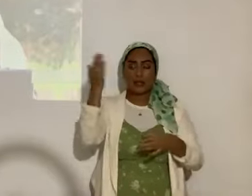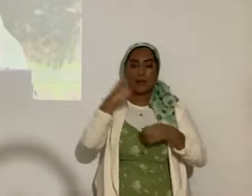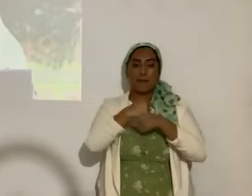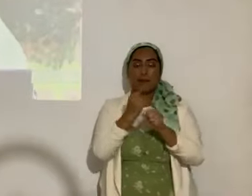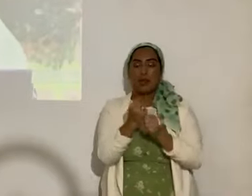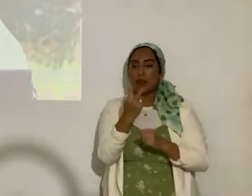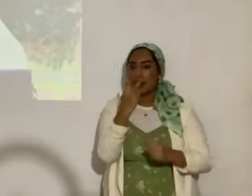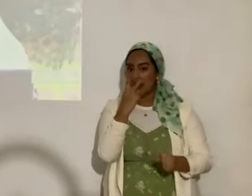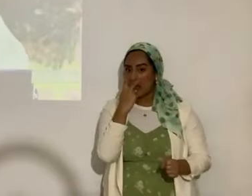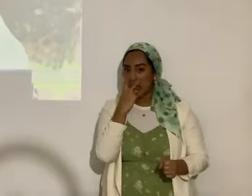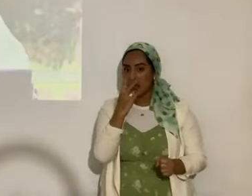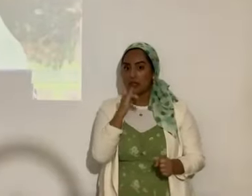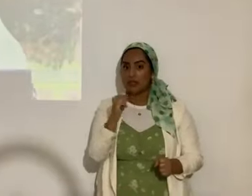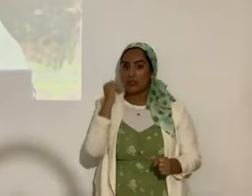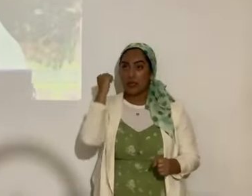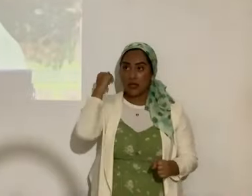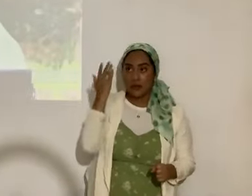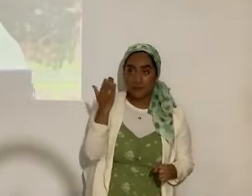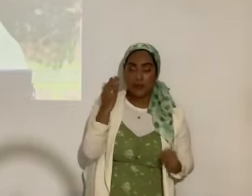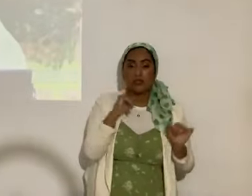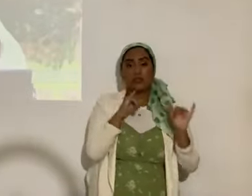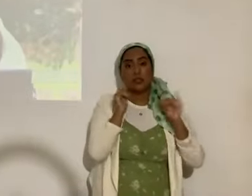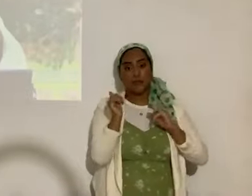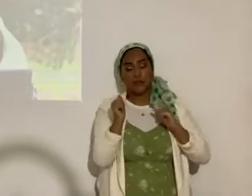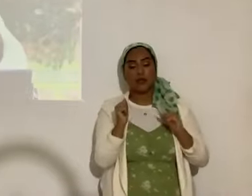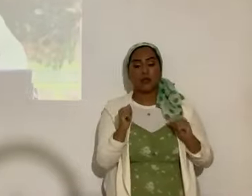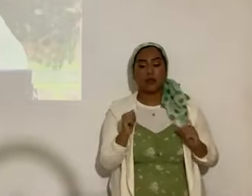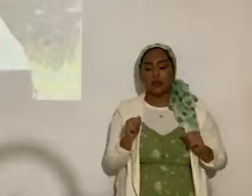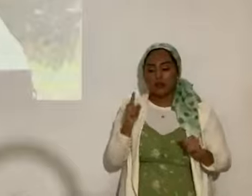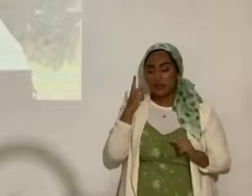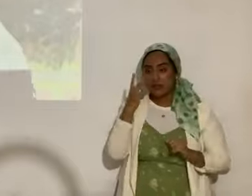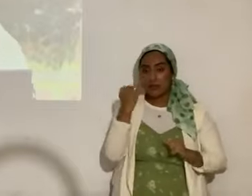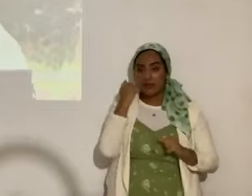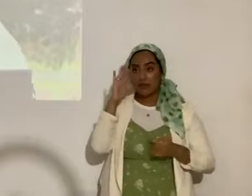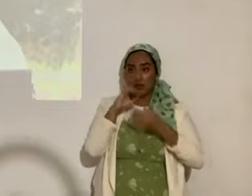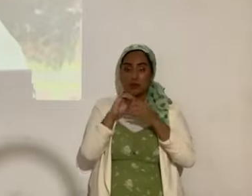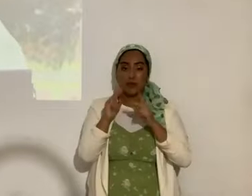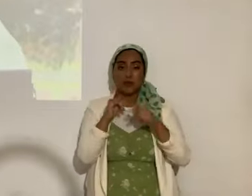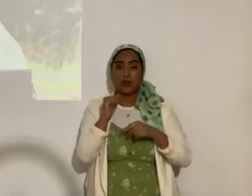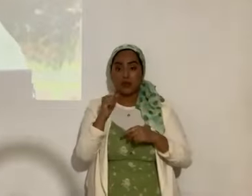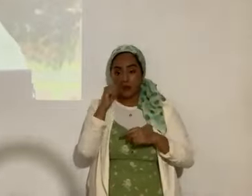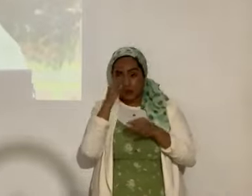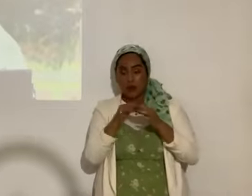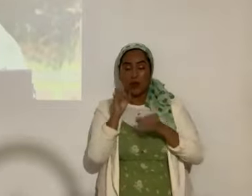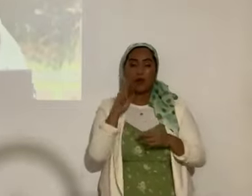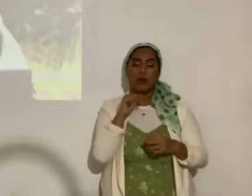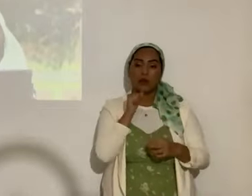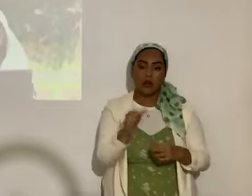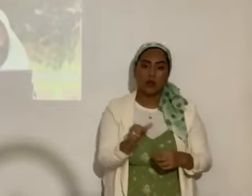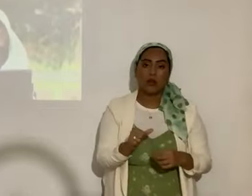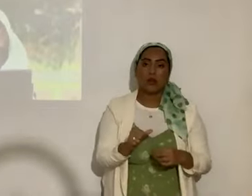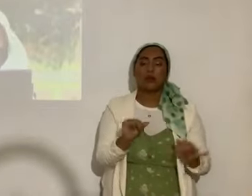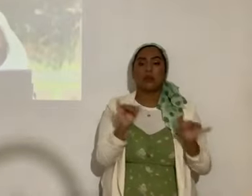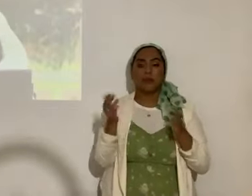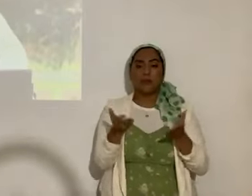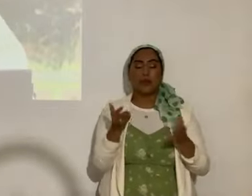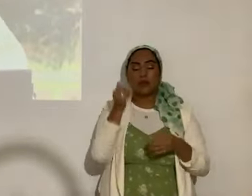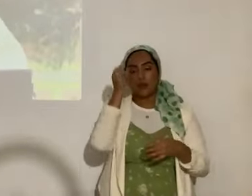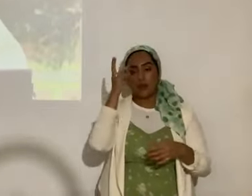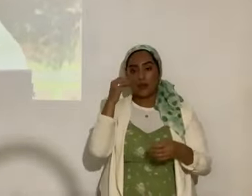del ojo él es y así mismo también él ve si su pueblo es fiel o si el pueblo es infiel Aquí también